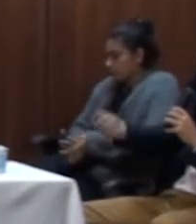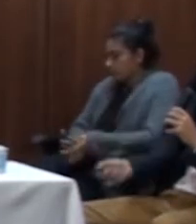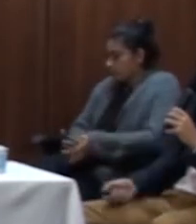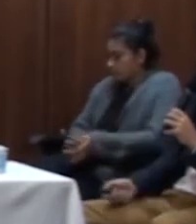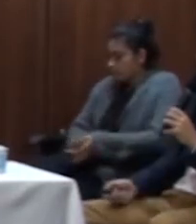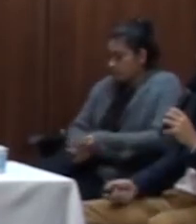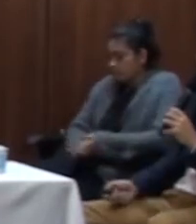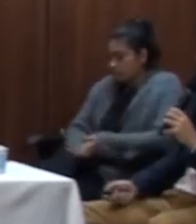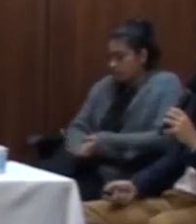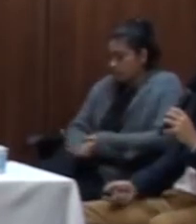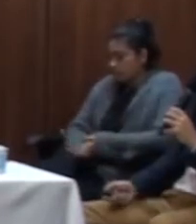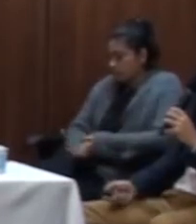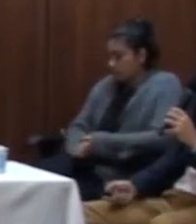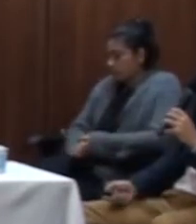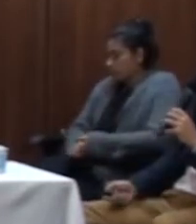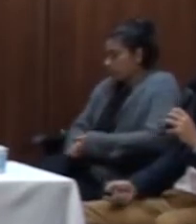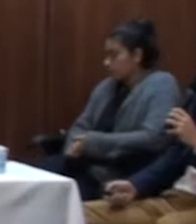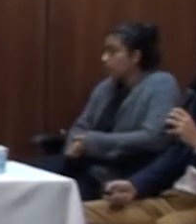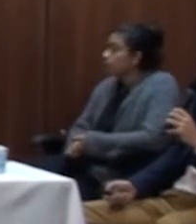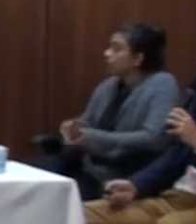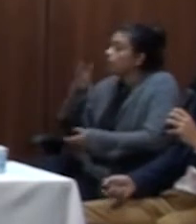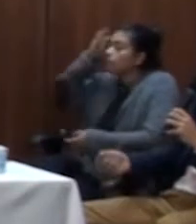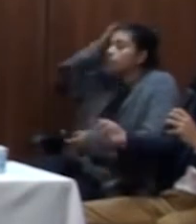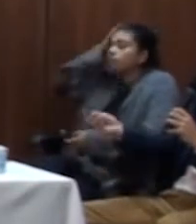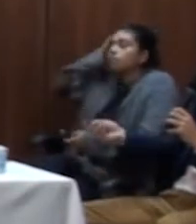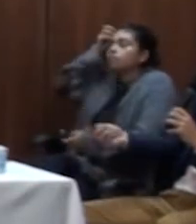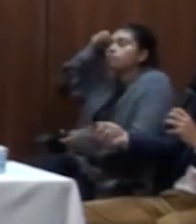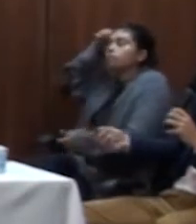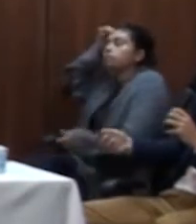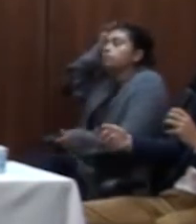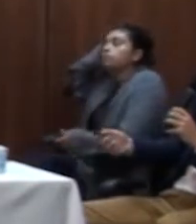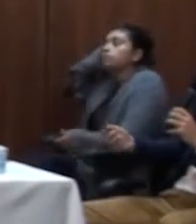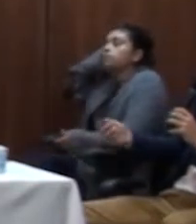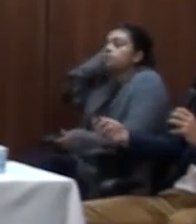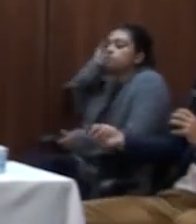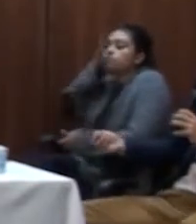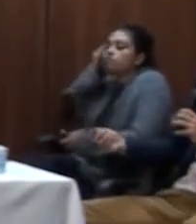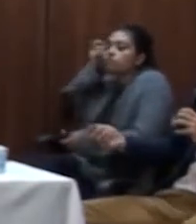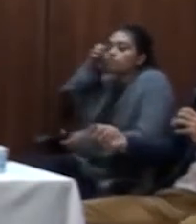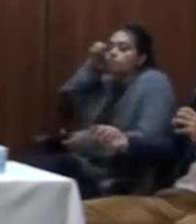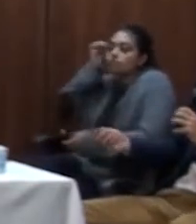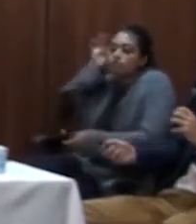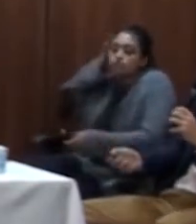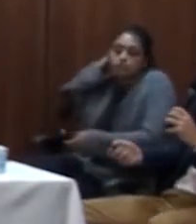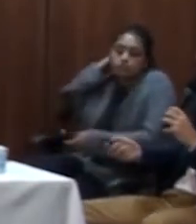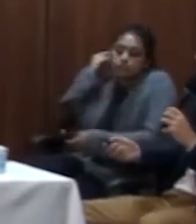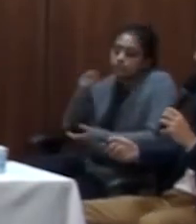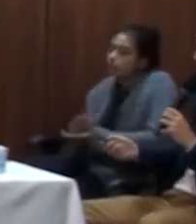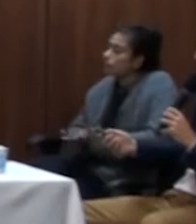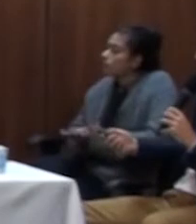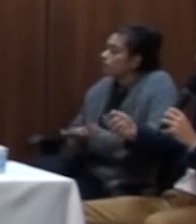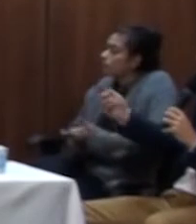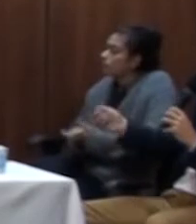é o rol de critérios que são adotados para isso. Então, também a gente identificou isso como um problema sério a ser lidado